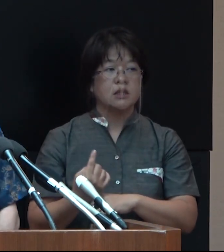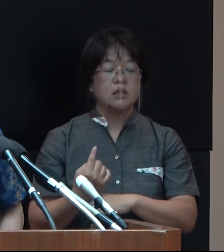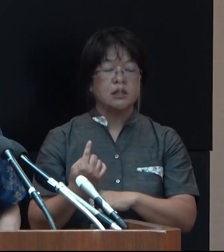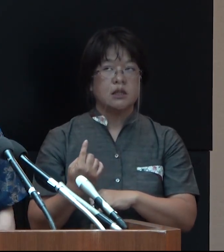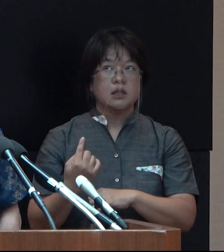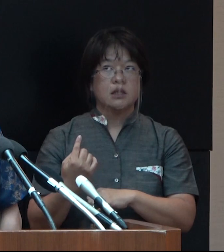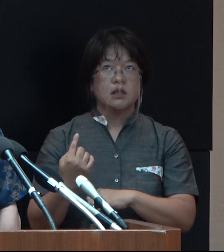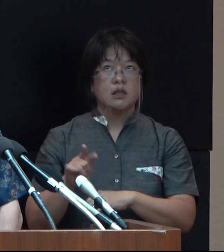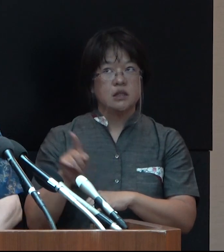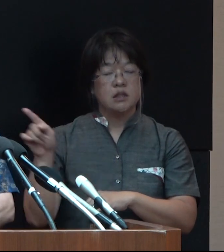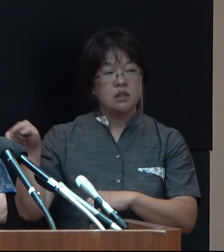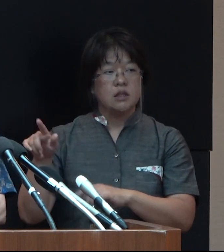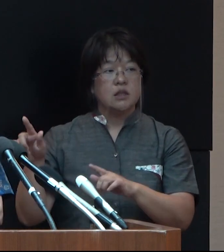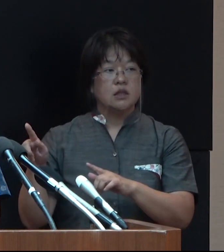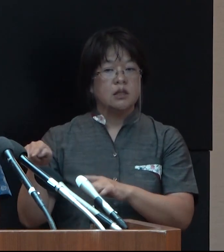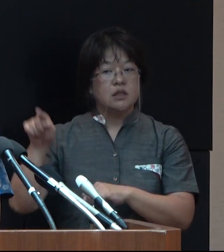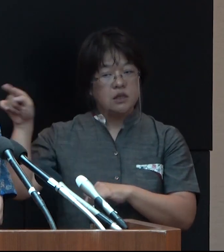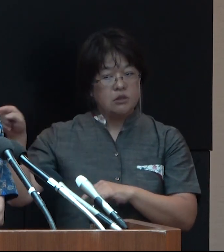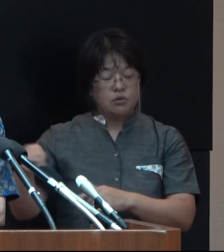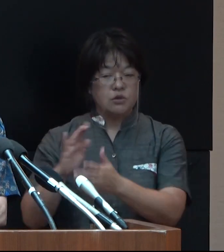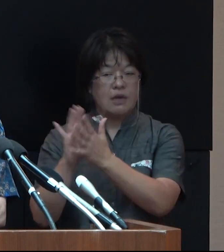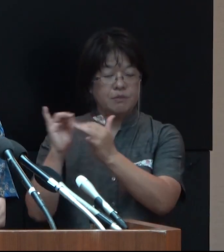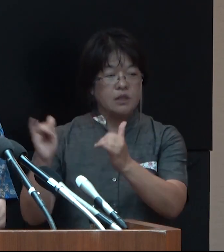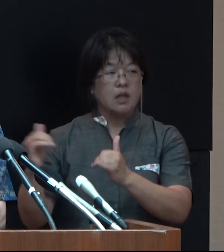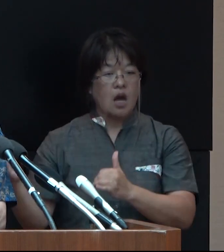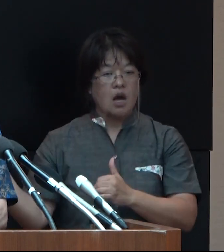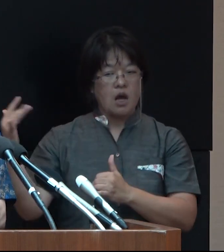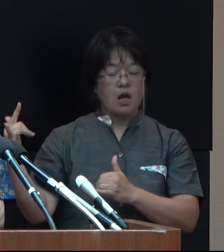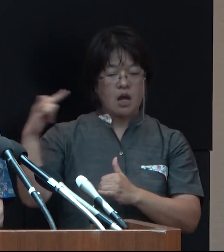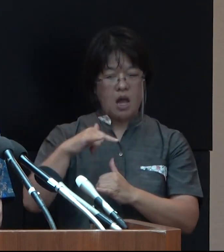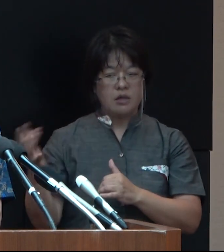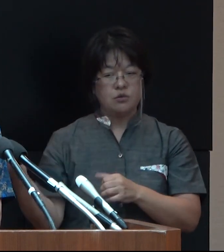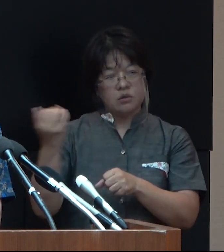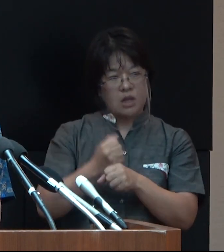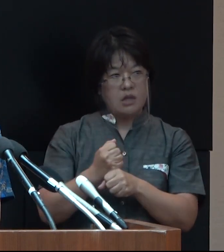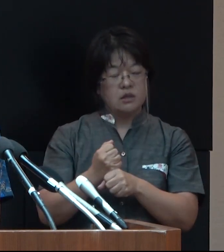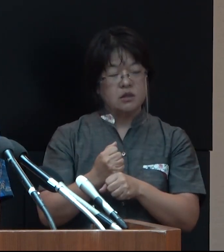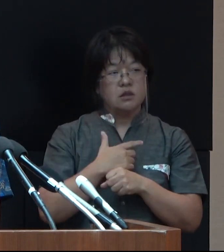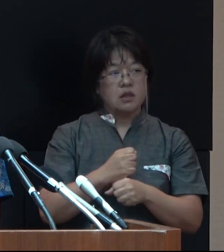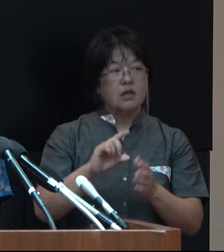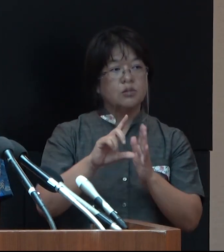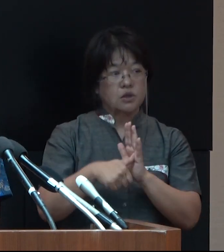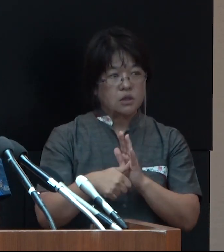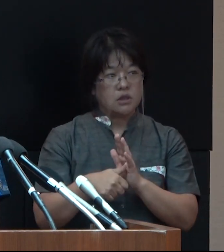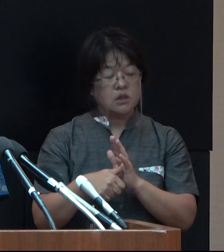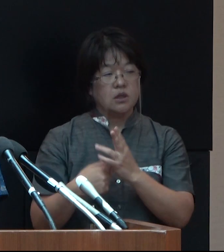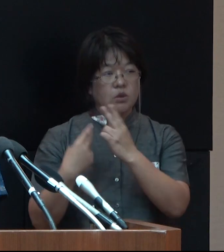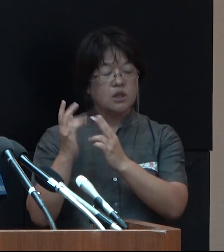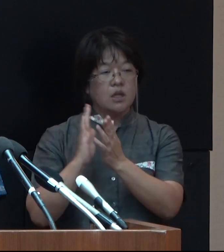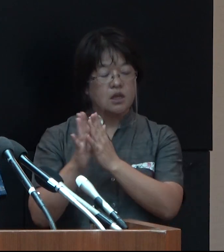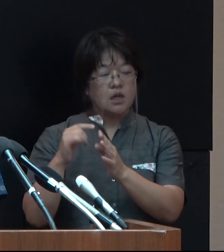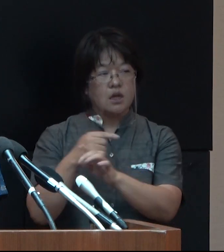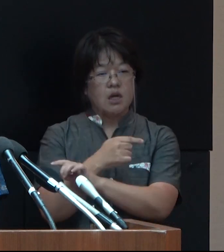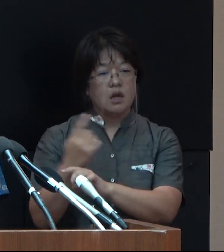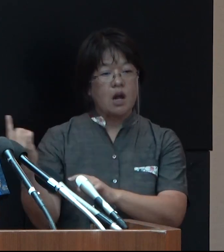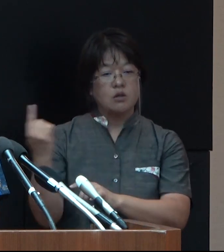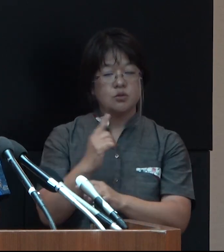県民が戻ってくる場合というのは、これはやはりその県外から戻ってくるという意味